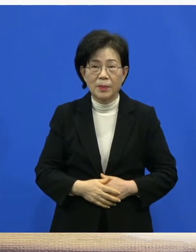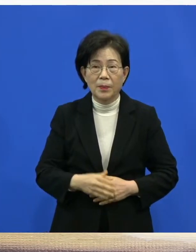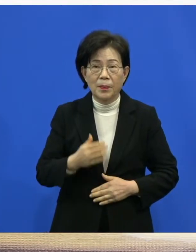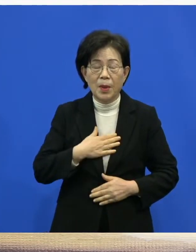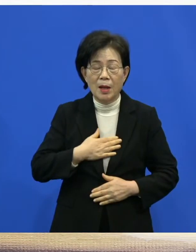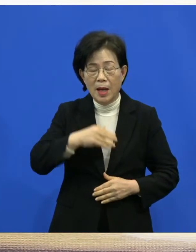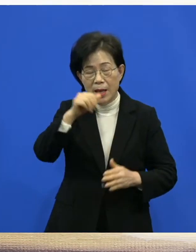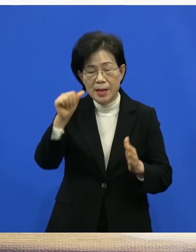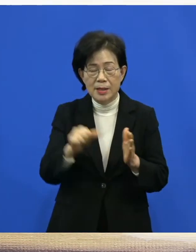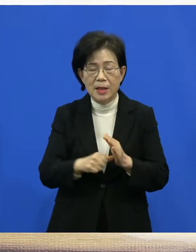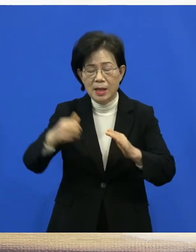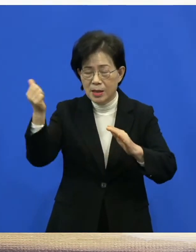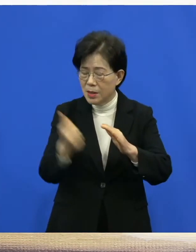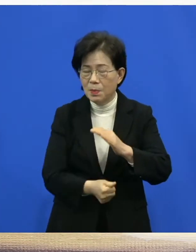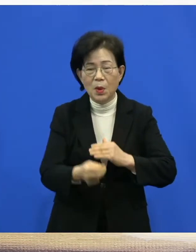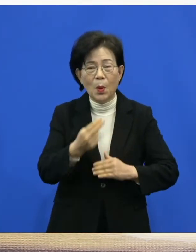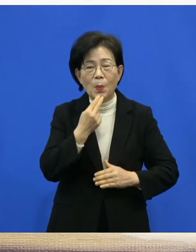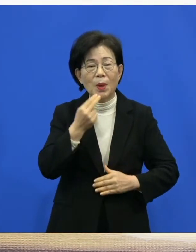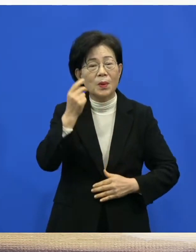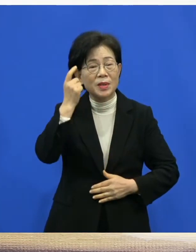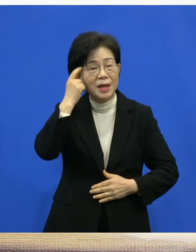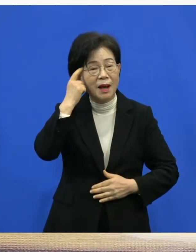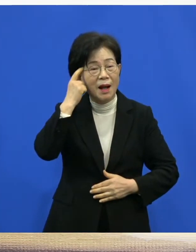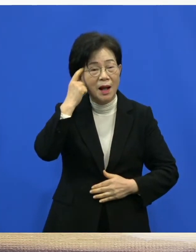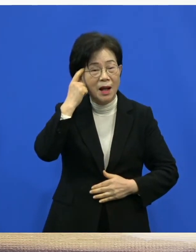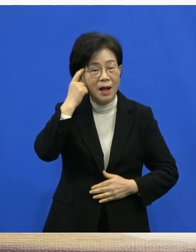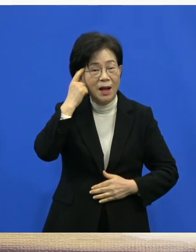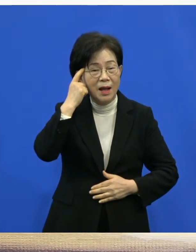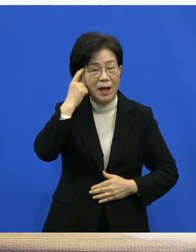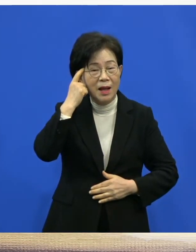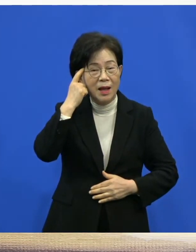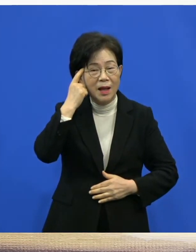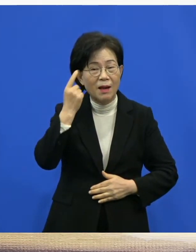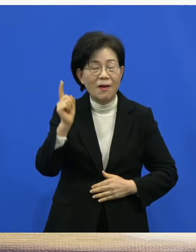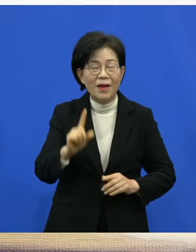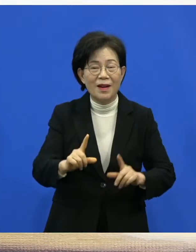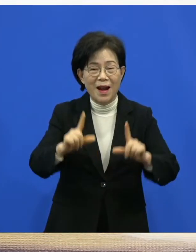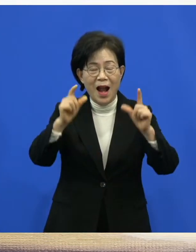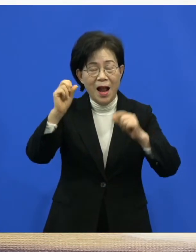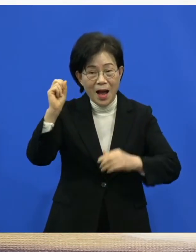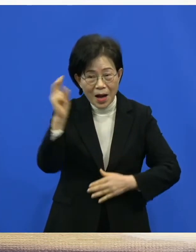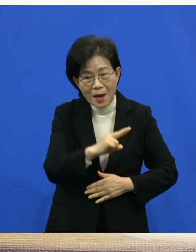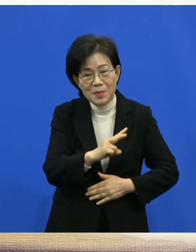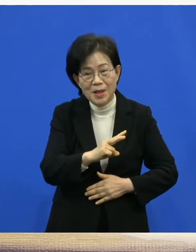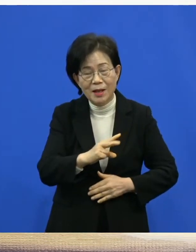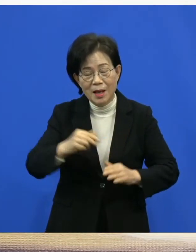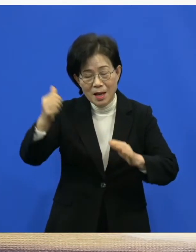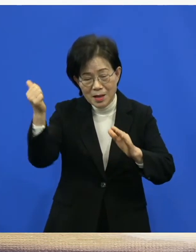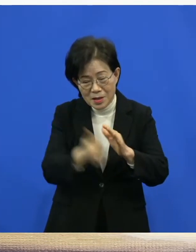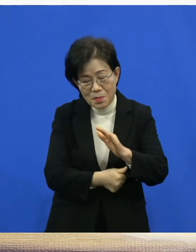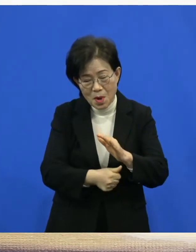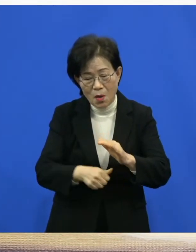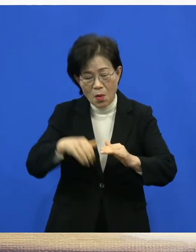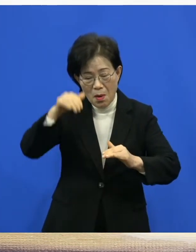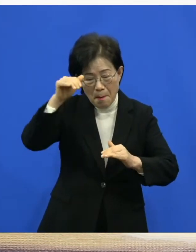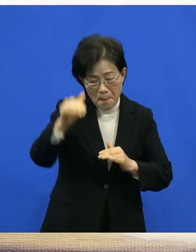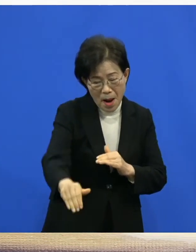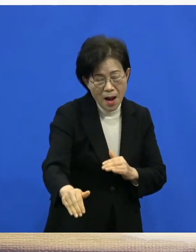나는 내 인생에 실패가 없을 줄 아는 거죠. 근데 어느 날 갑자기 내리막길을 만나면 당황합니다.